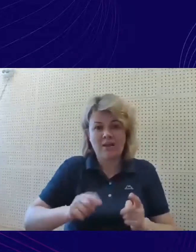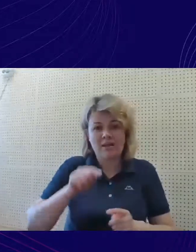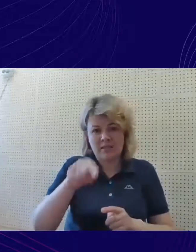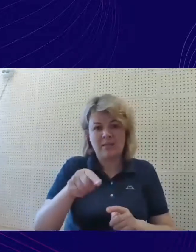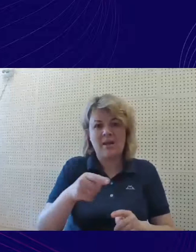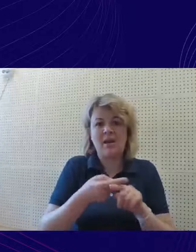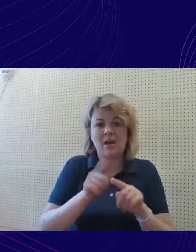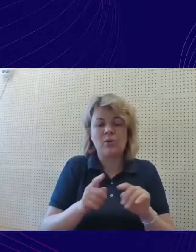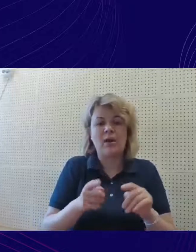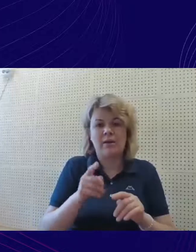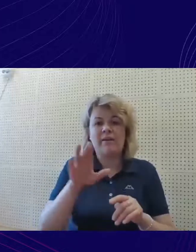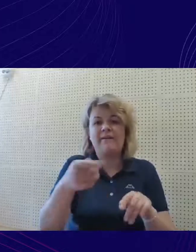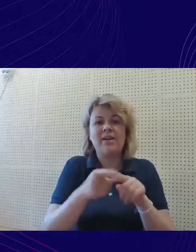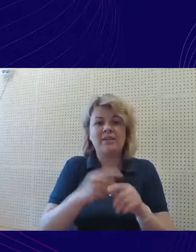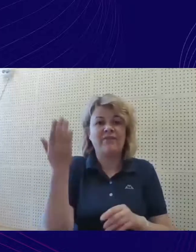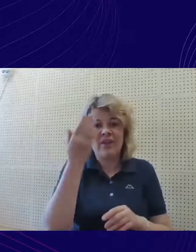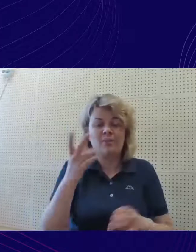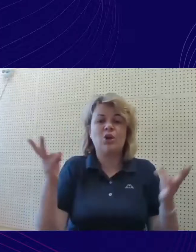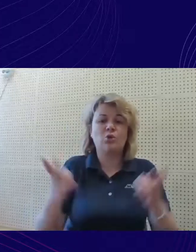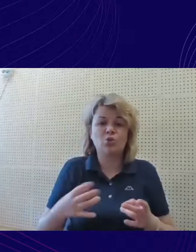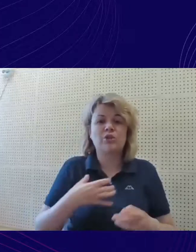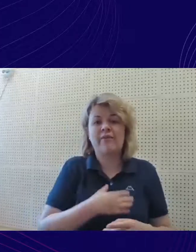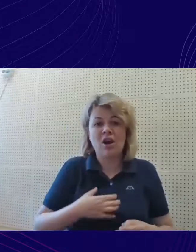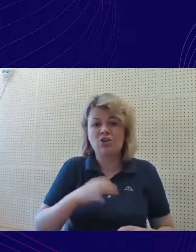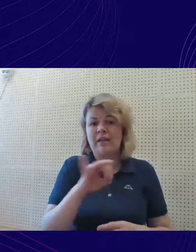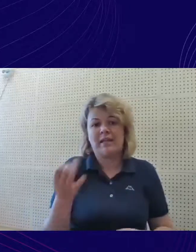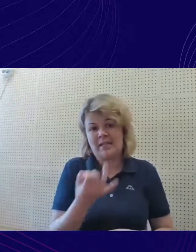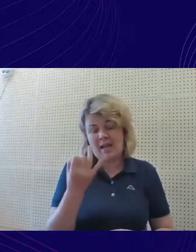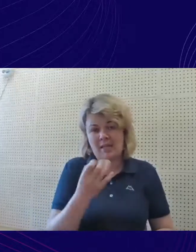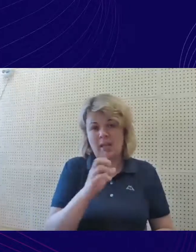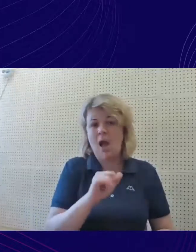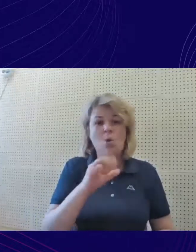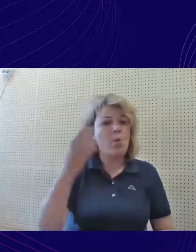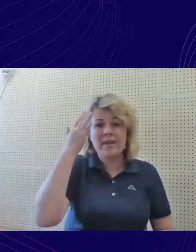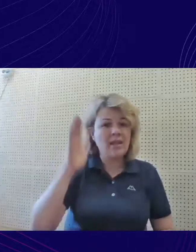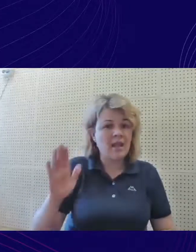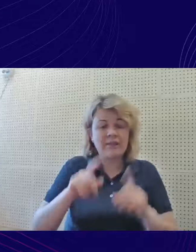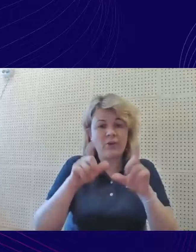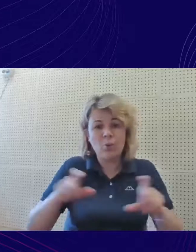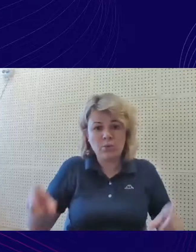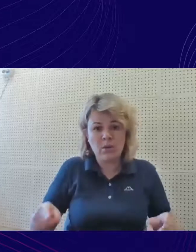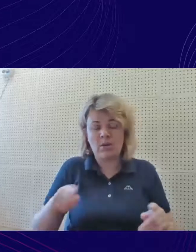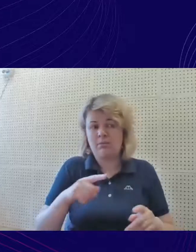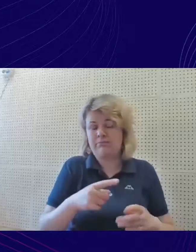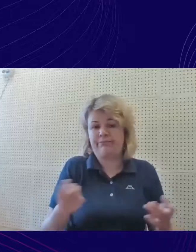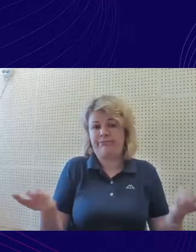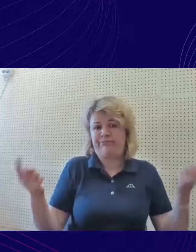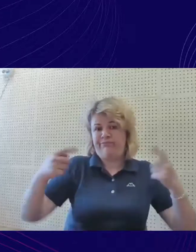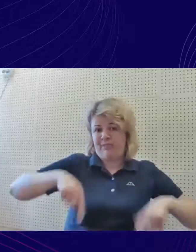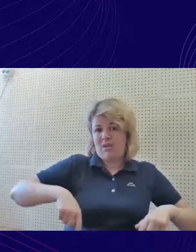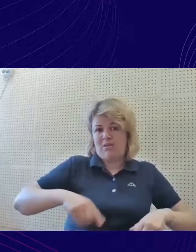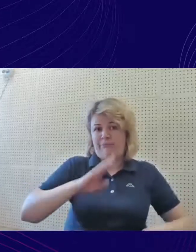нужной, важной и интересной, а у неталантливых людей опускаются руки, и они